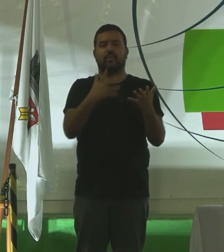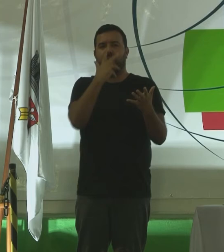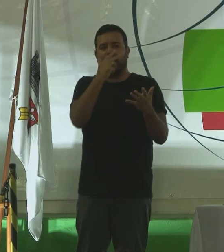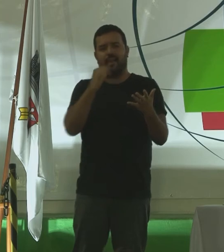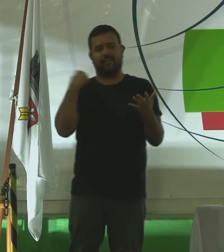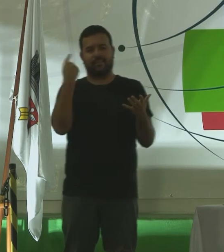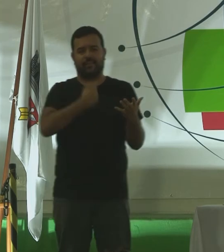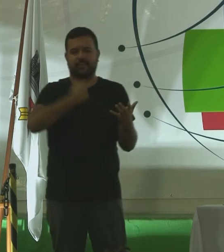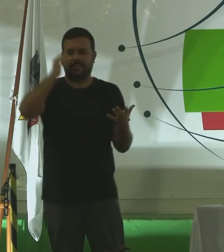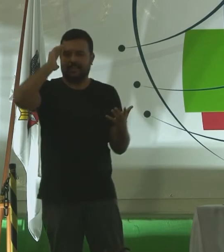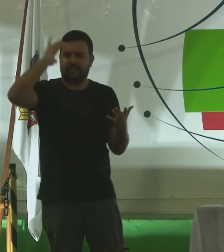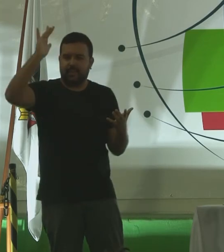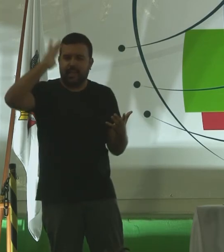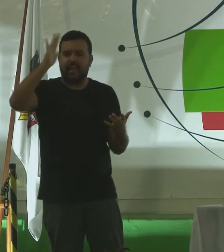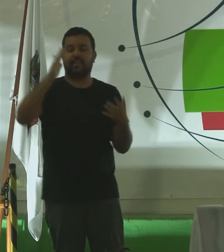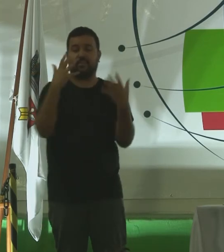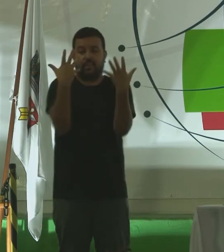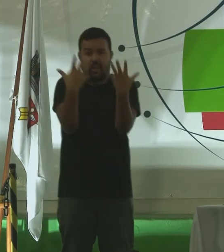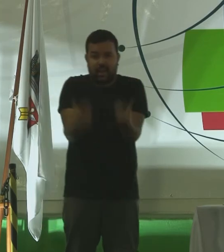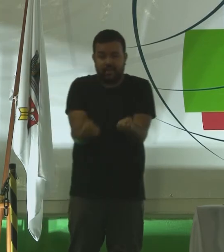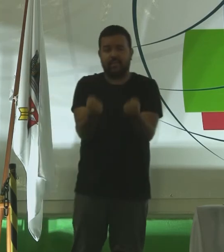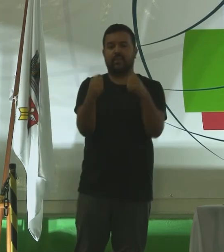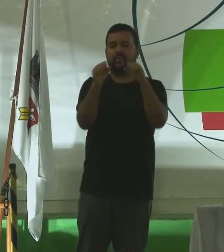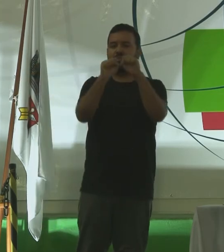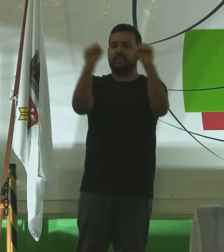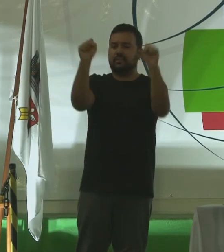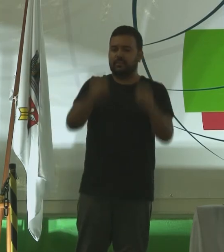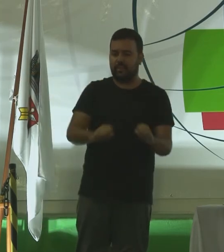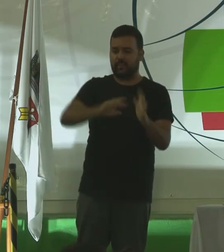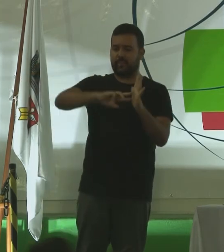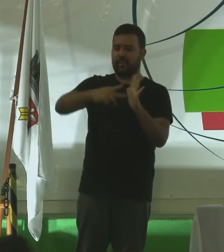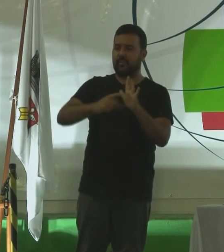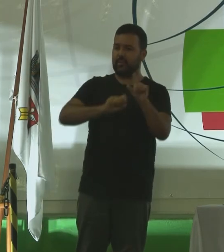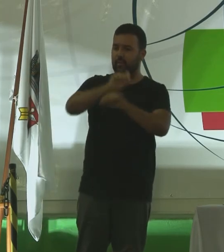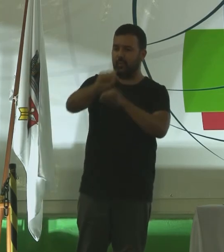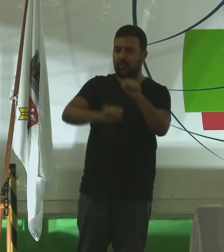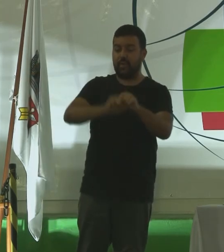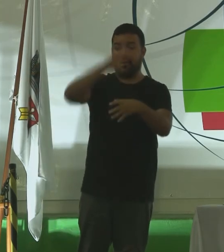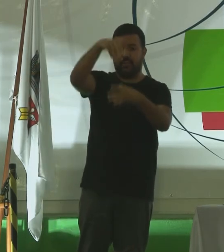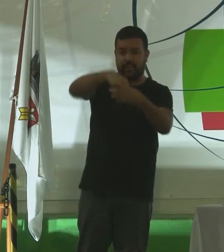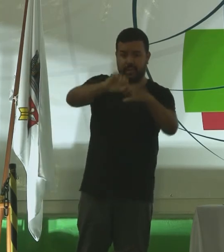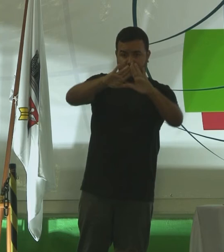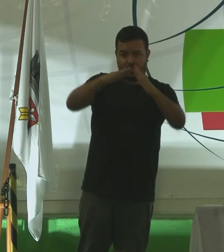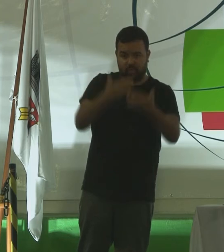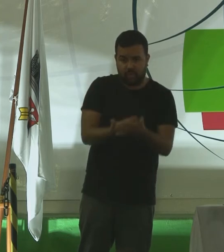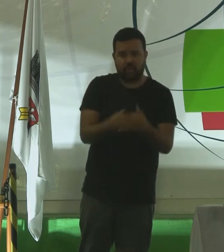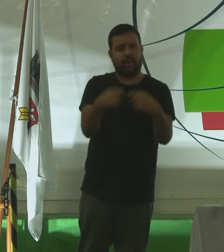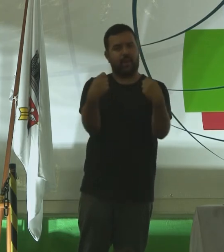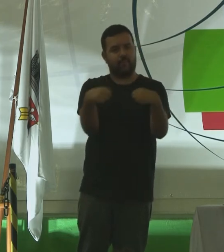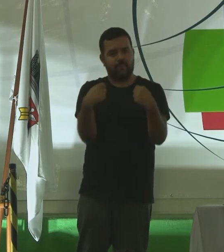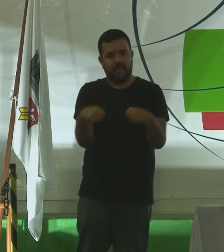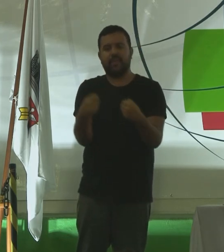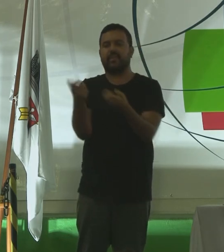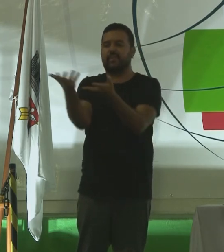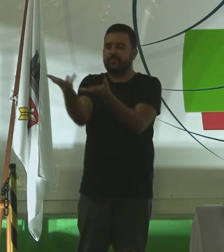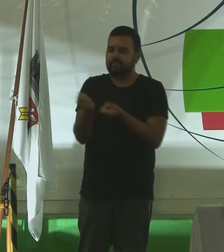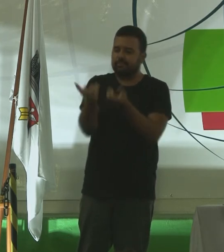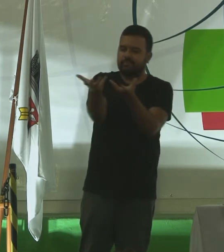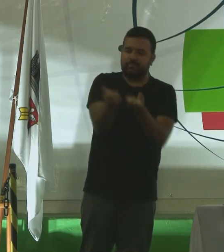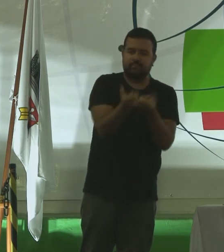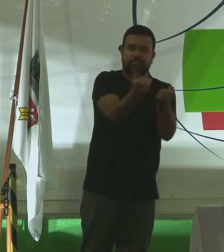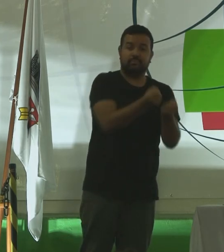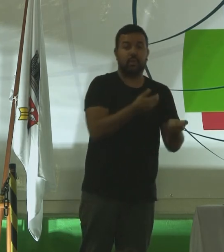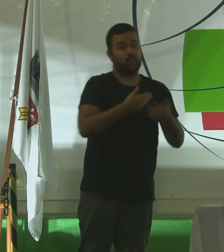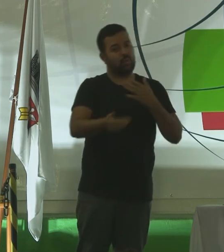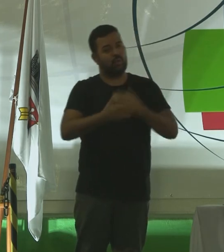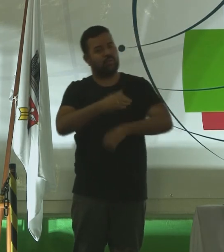e aposta que o sistema, significa afirmar que o sistema escolar deve receber todo e qualquer clientela,